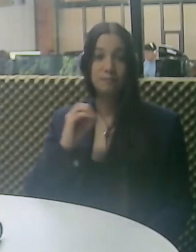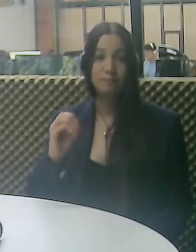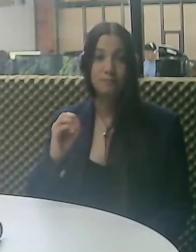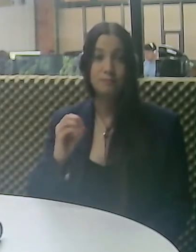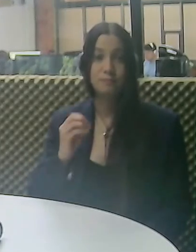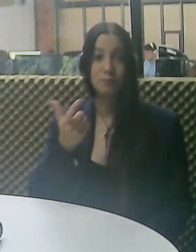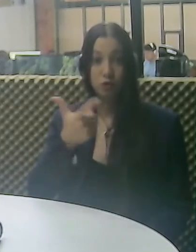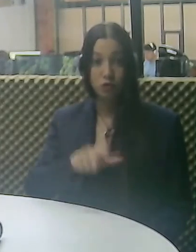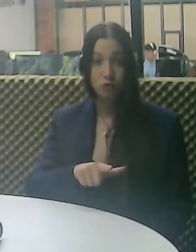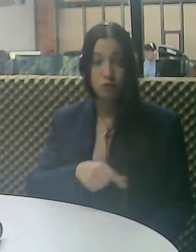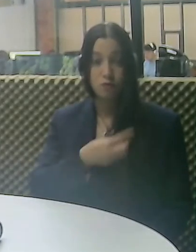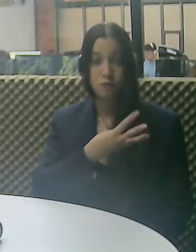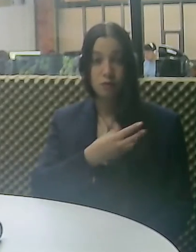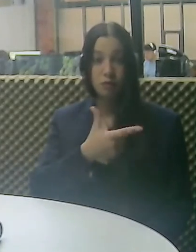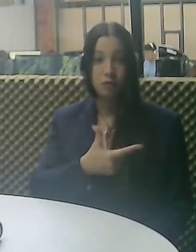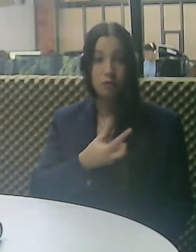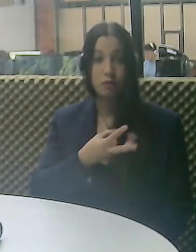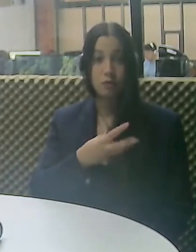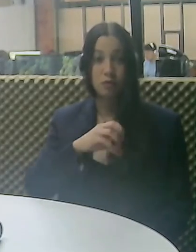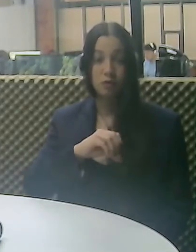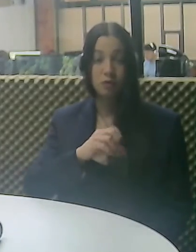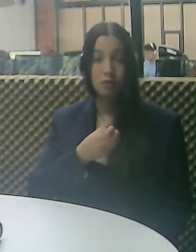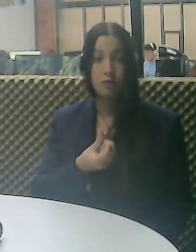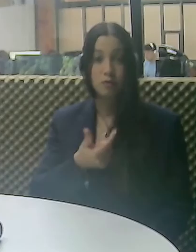3239-6700, repetindo